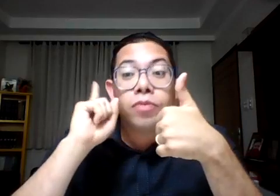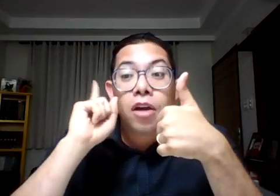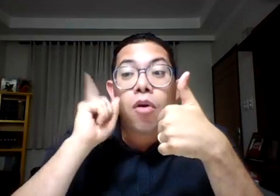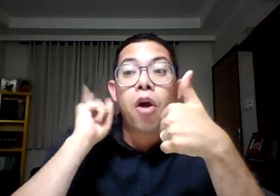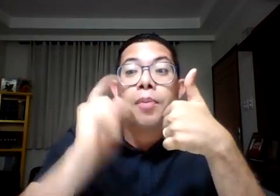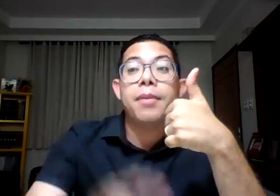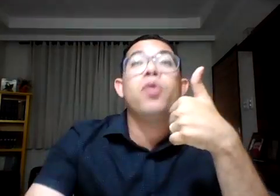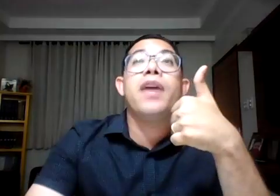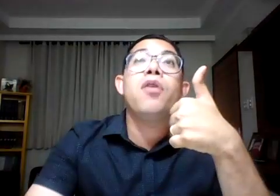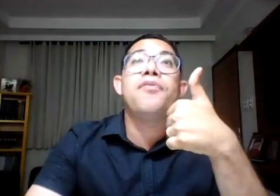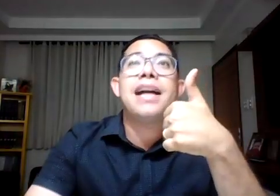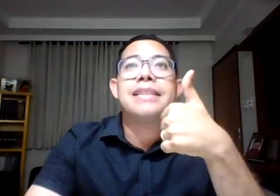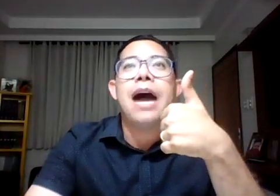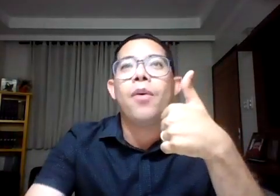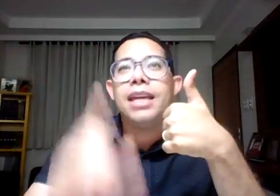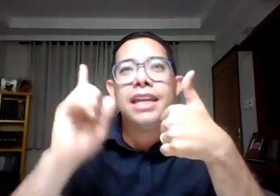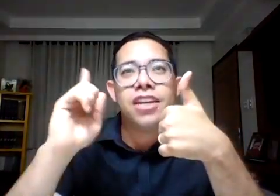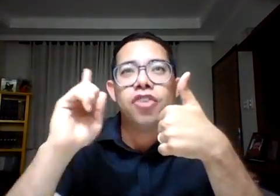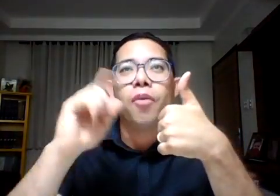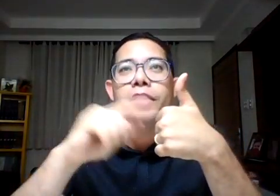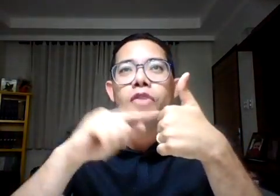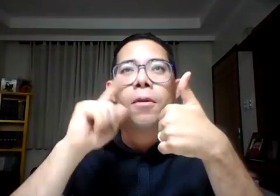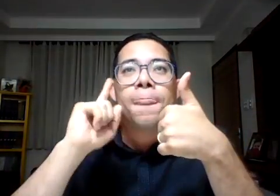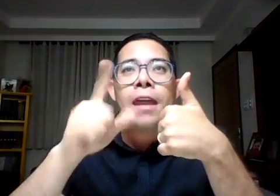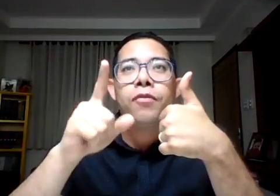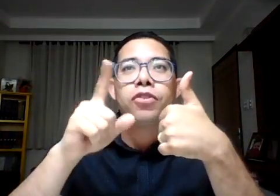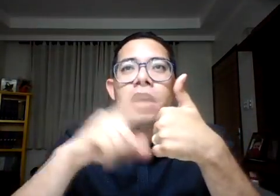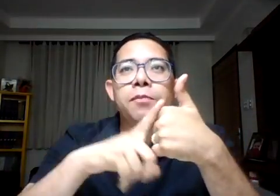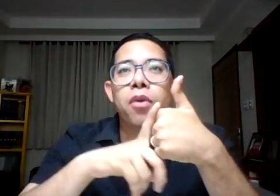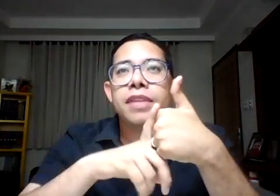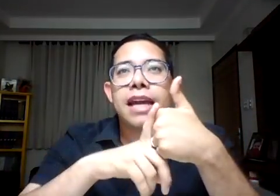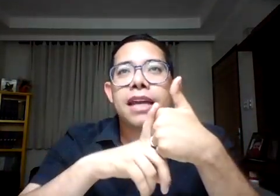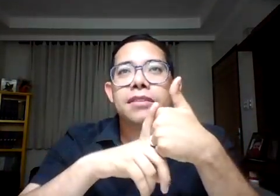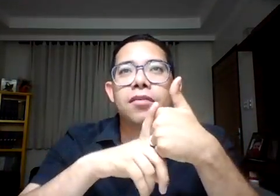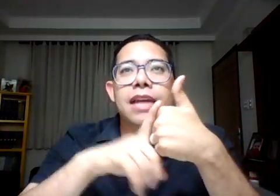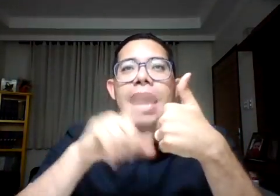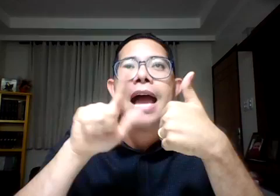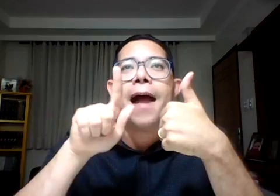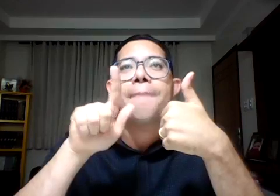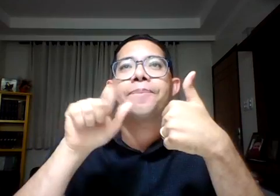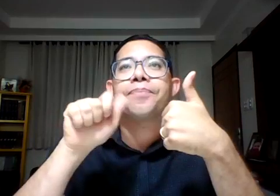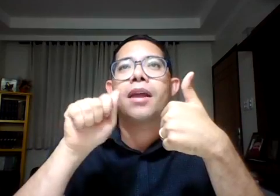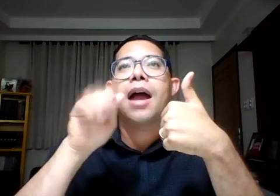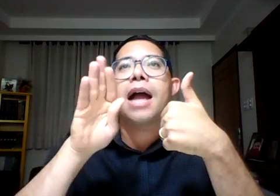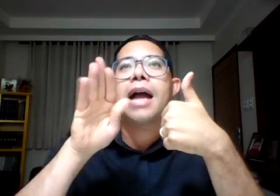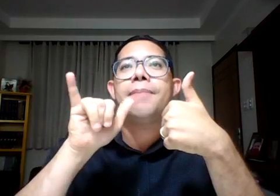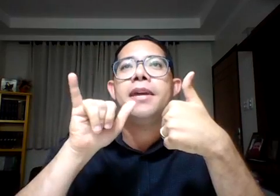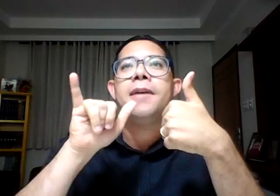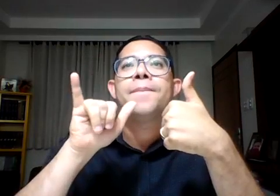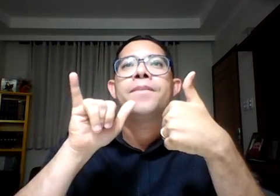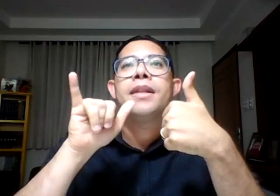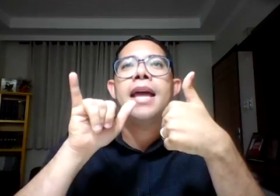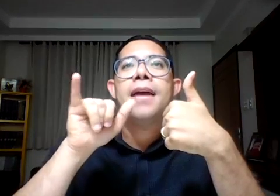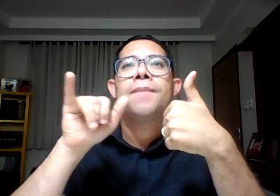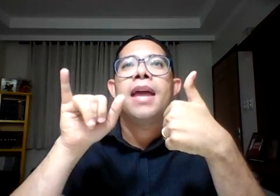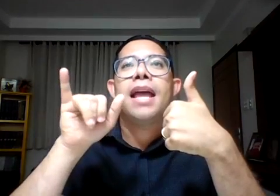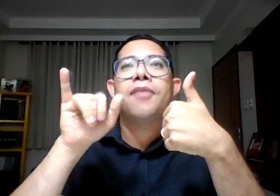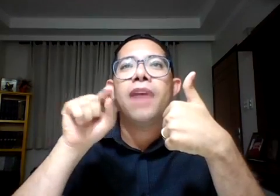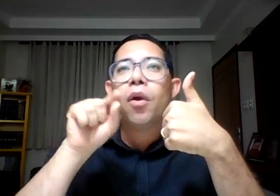Qual é o primeiro erro fatal aí que a gente comentou, vou só responder a questão que a Gabi, né? Ela falou